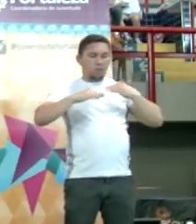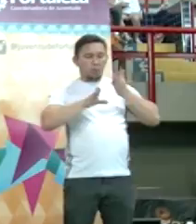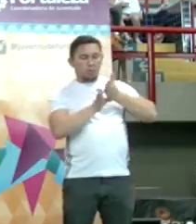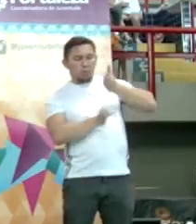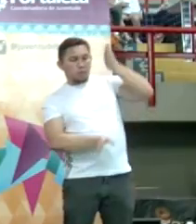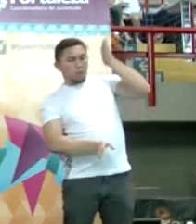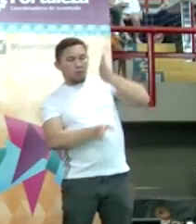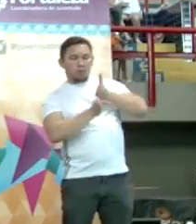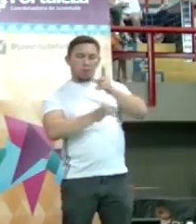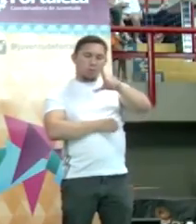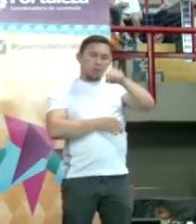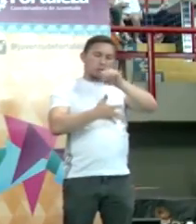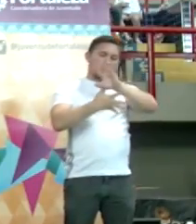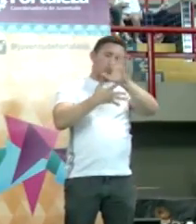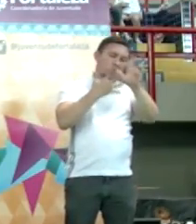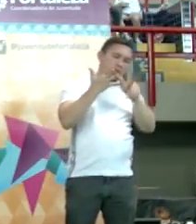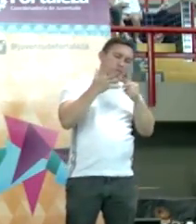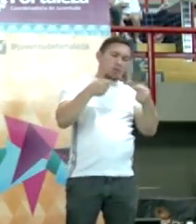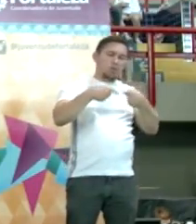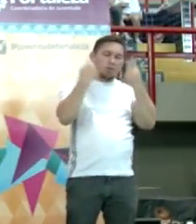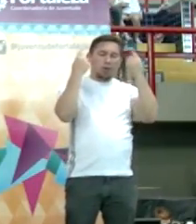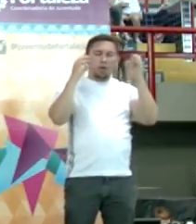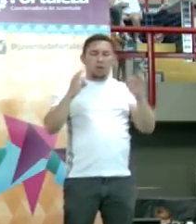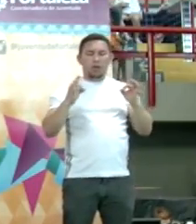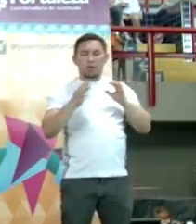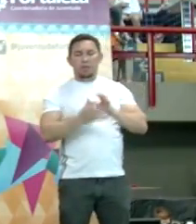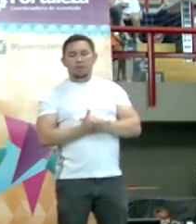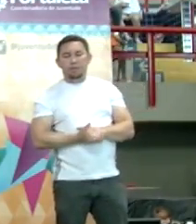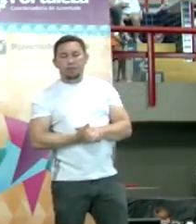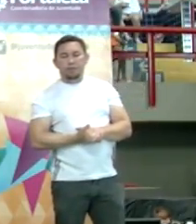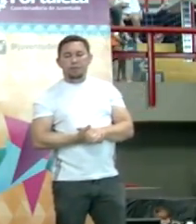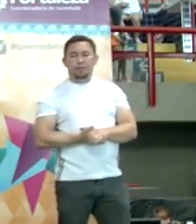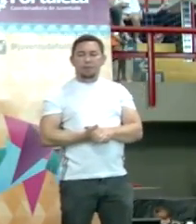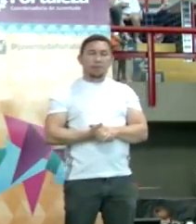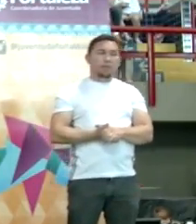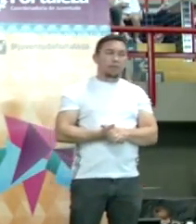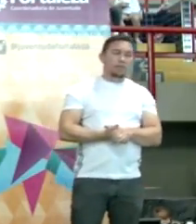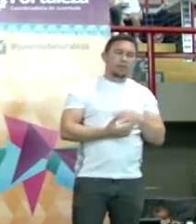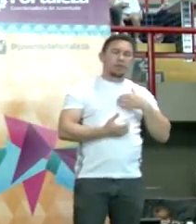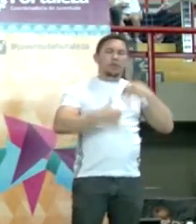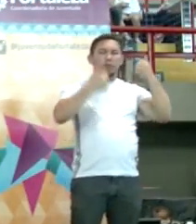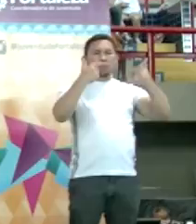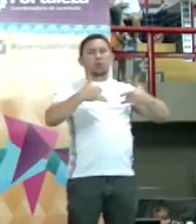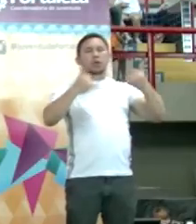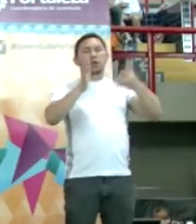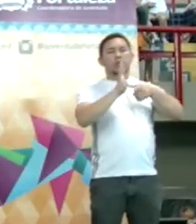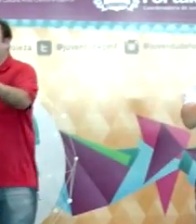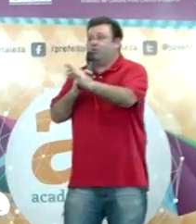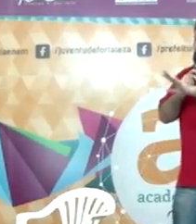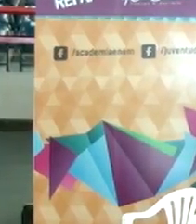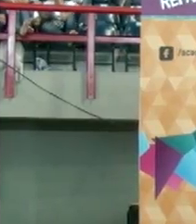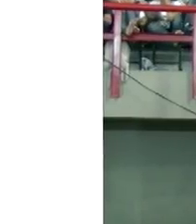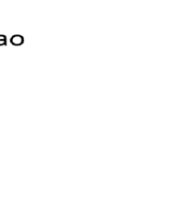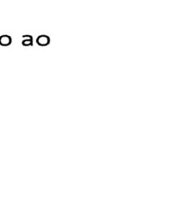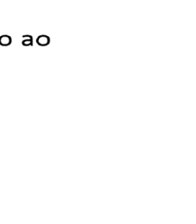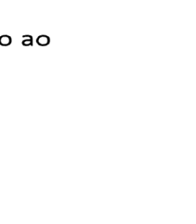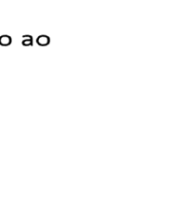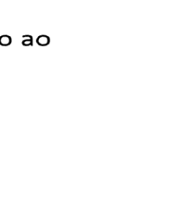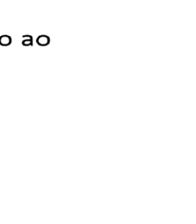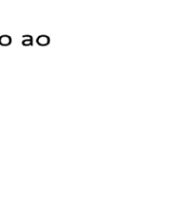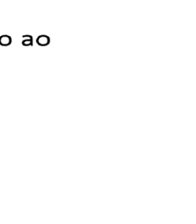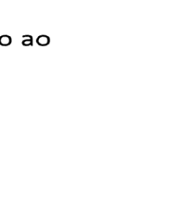vertical do objeto, assinale a alternativa. Pessoal, falei isso hoje. Falei isso hoje. Falou em movimento,